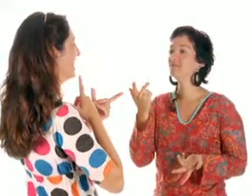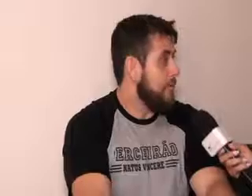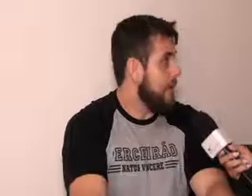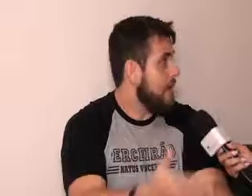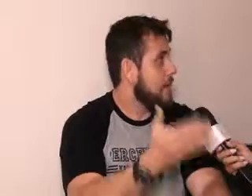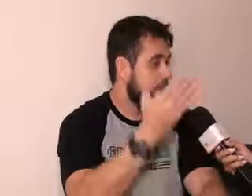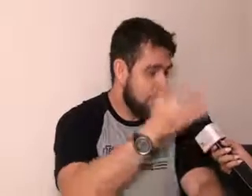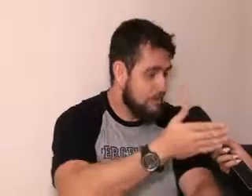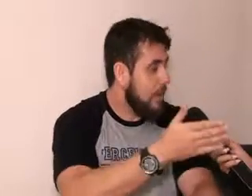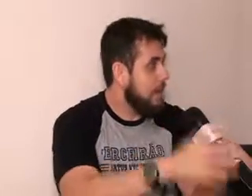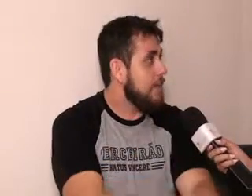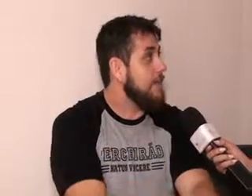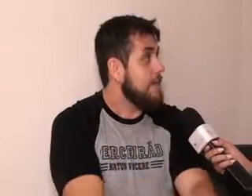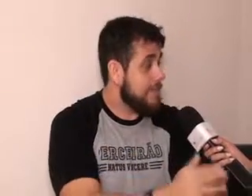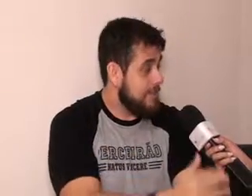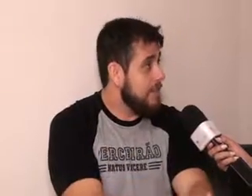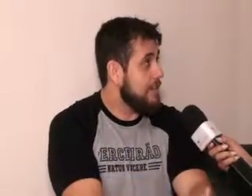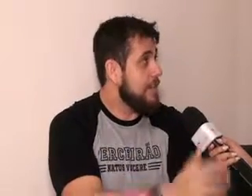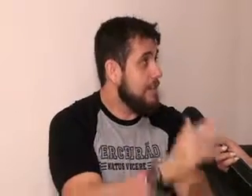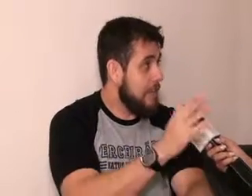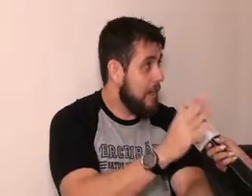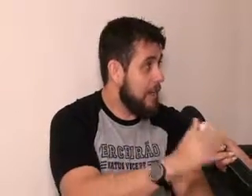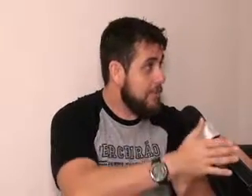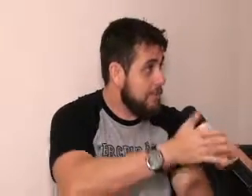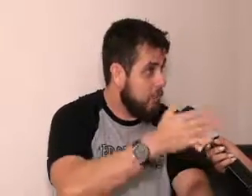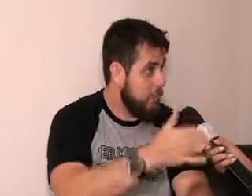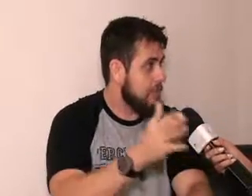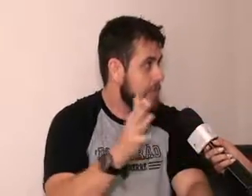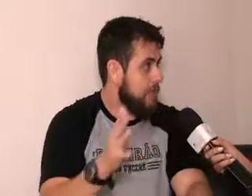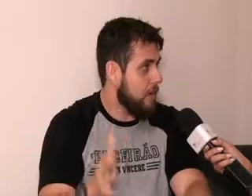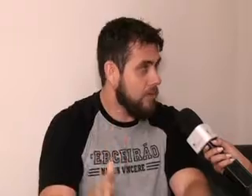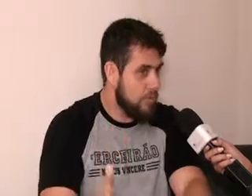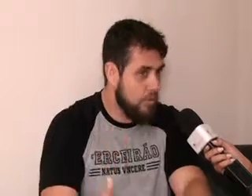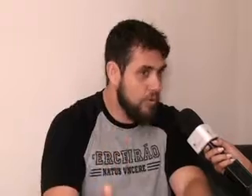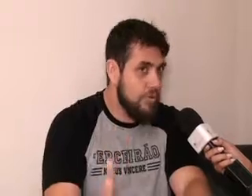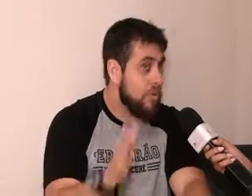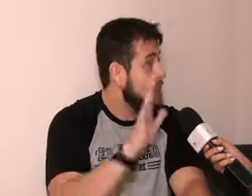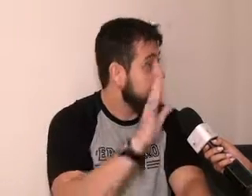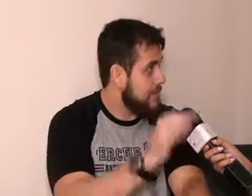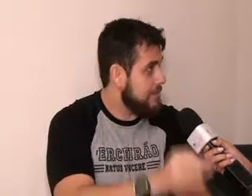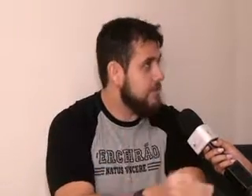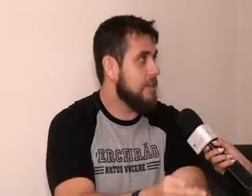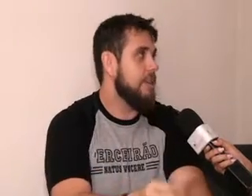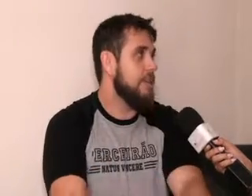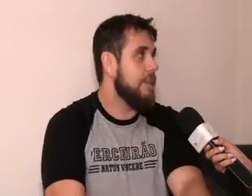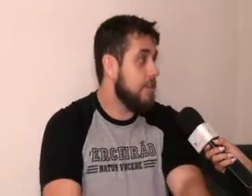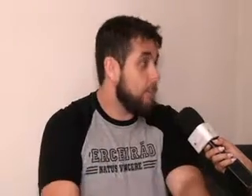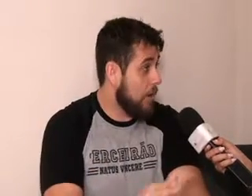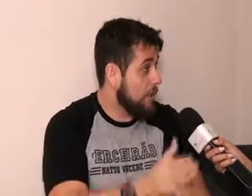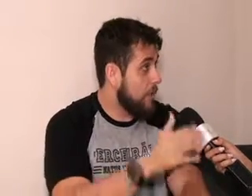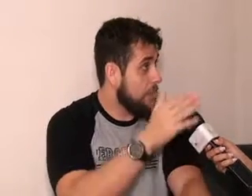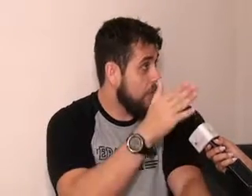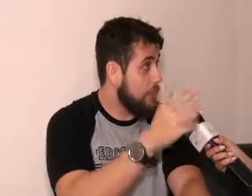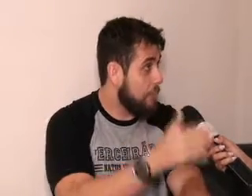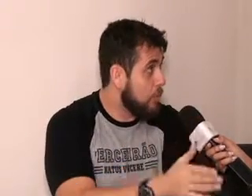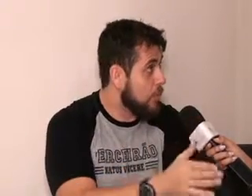Como eu falei, segundo a lei, sim. Independente ou não, se tiver alunos surdos, precisa ter. Em qualquer estabelecimento